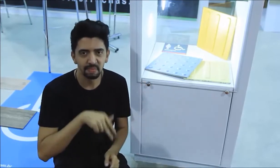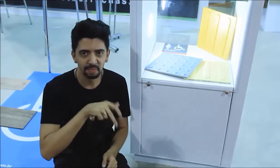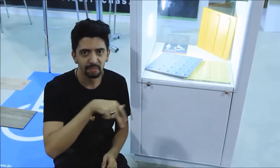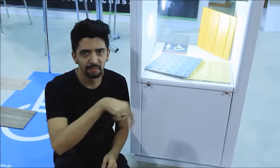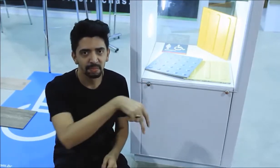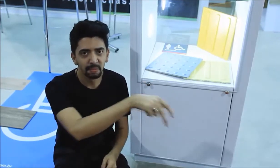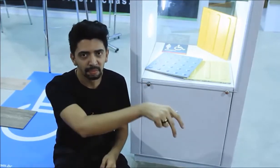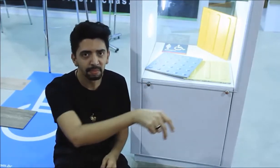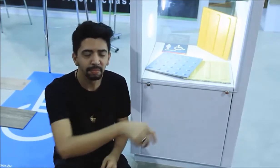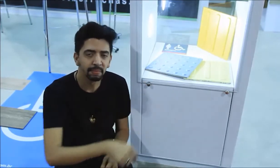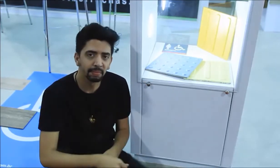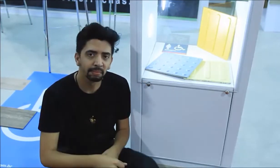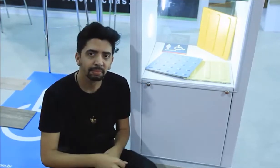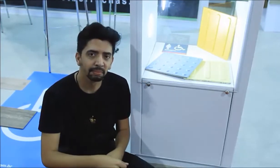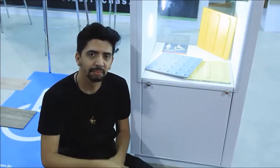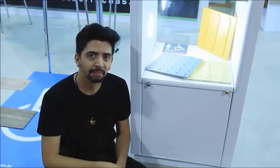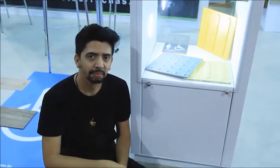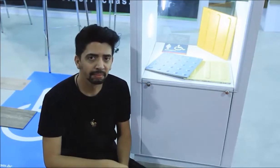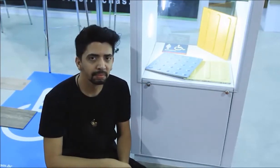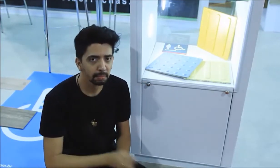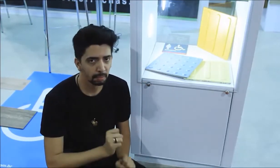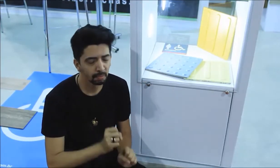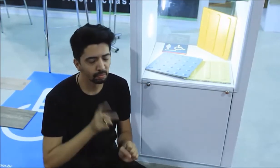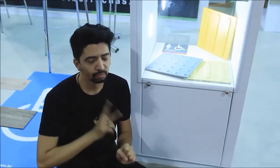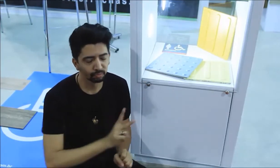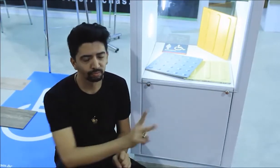ele sinaliza de fato para seguir.